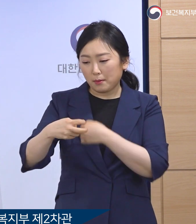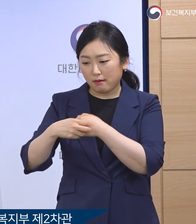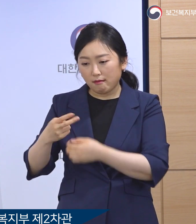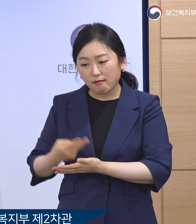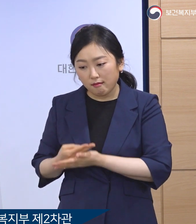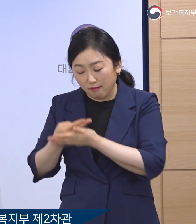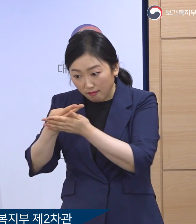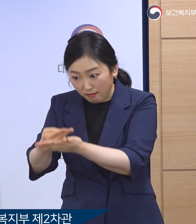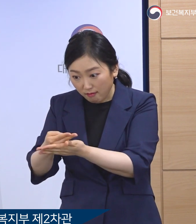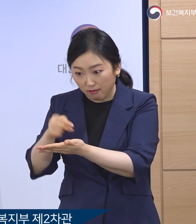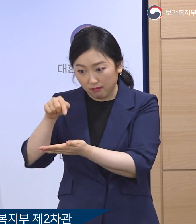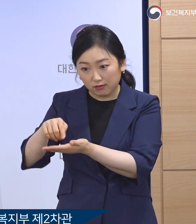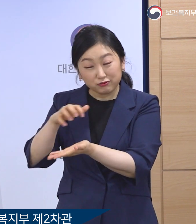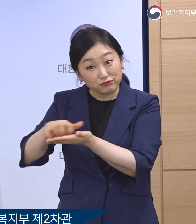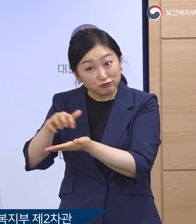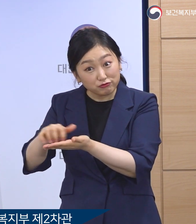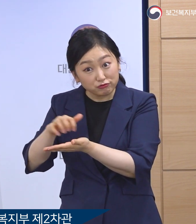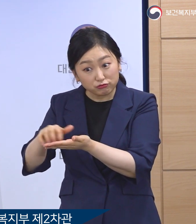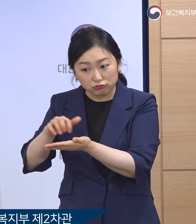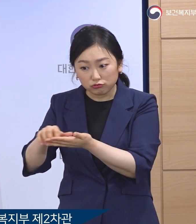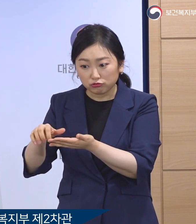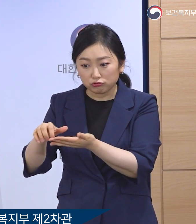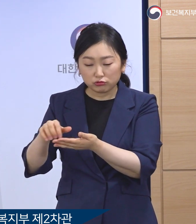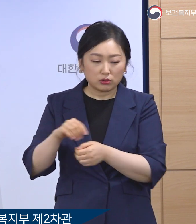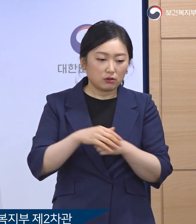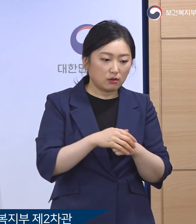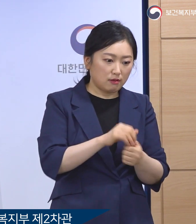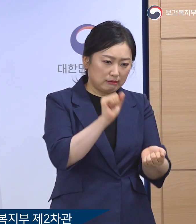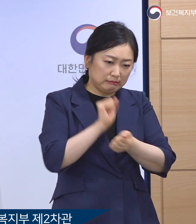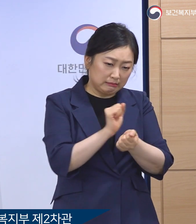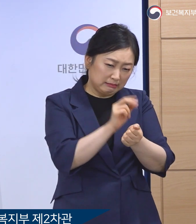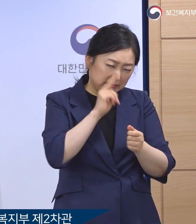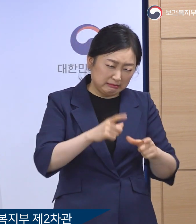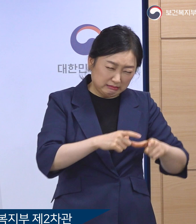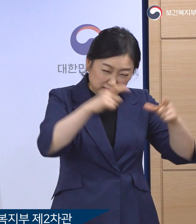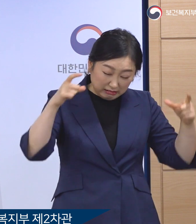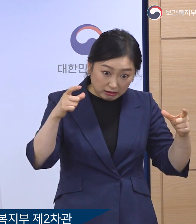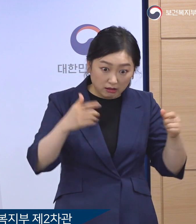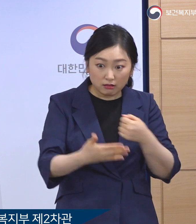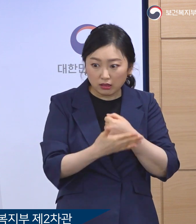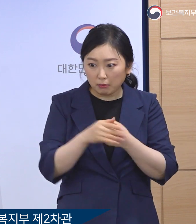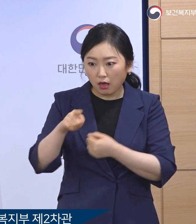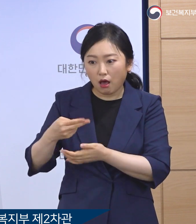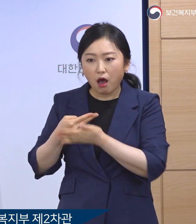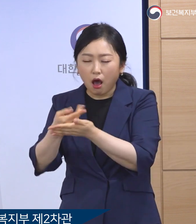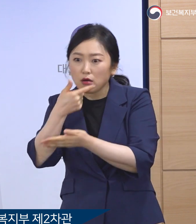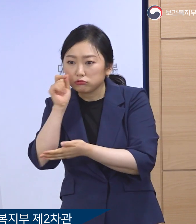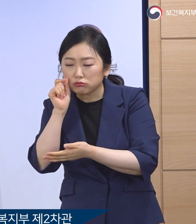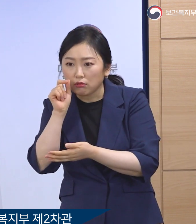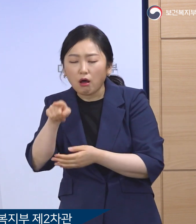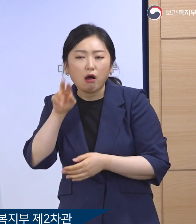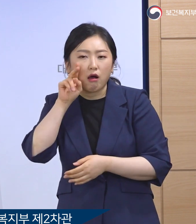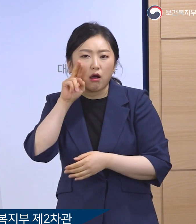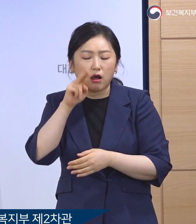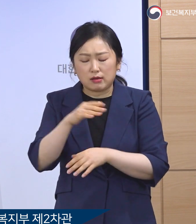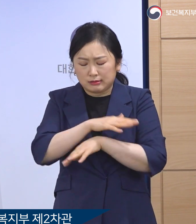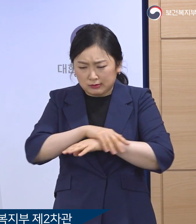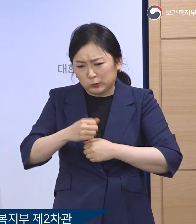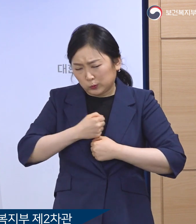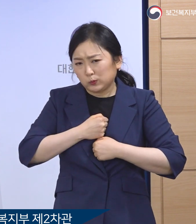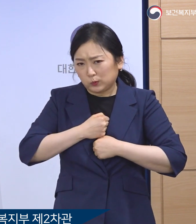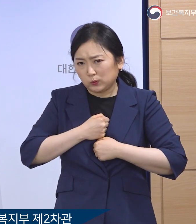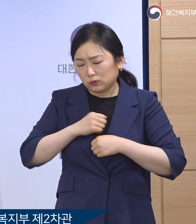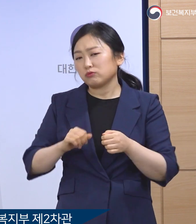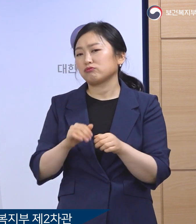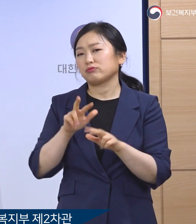넘어 급격하게 증가하는 상황은 방지하고 있습니다. 그러나 여러 가지 자칫 긴장을